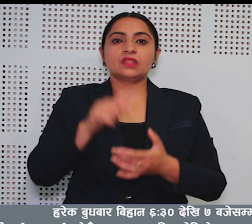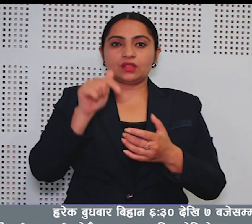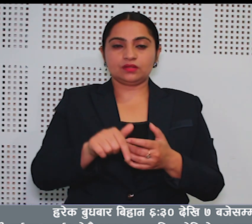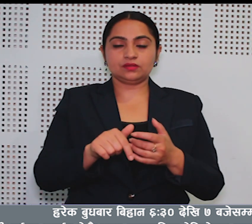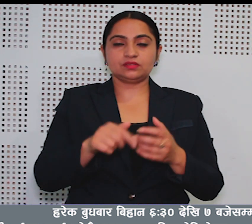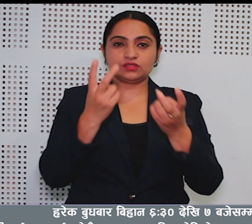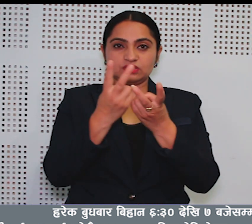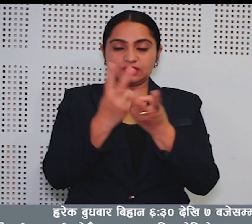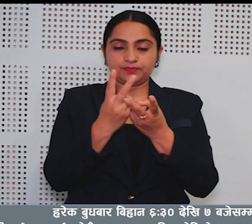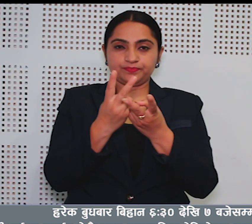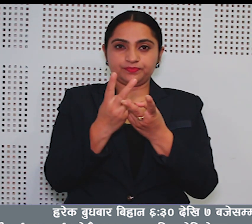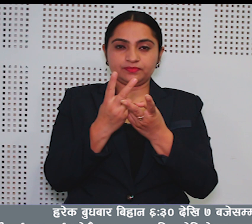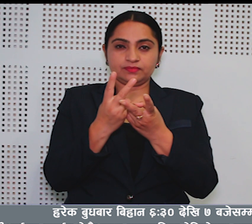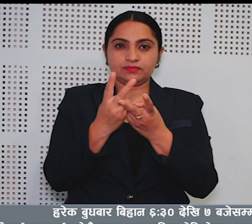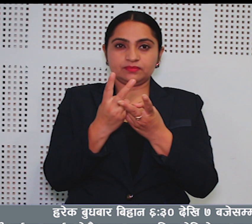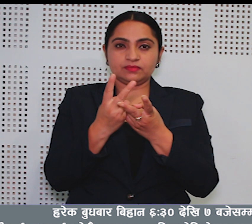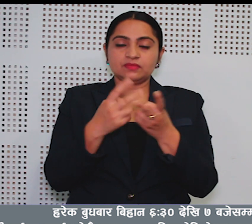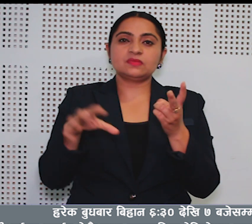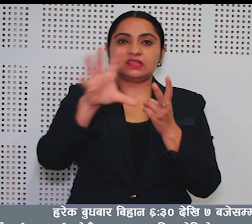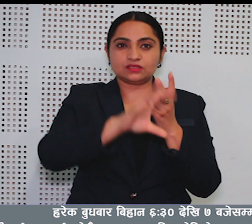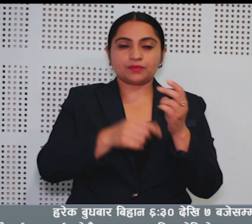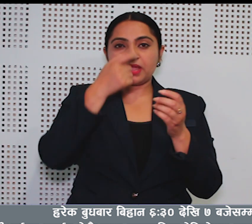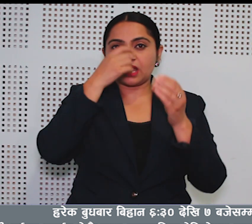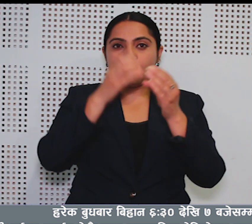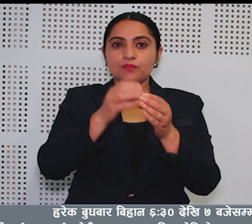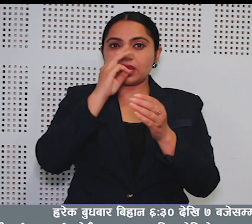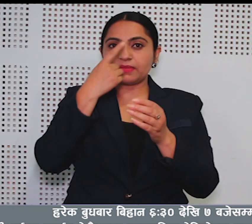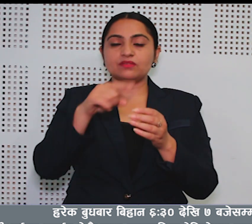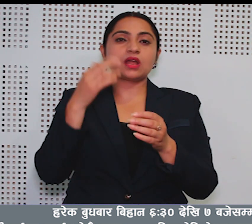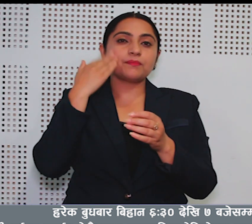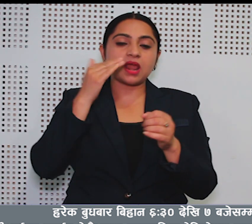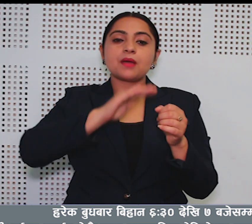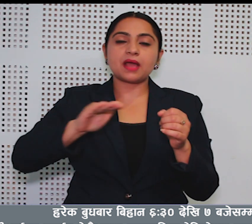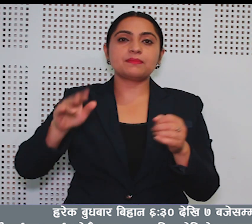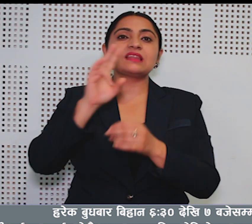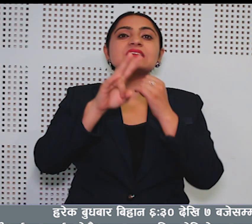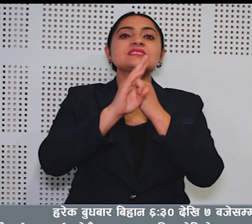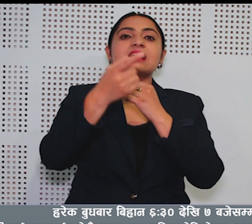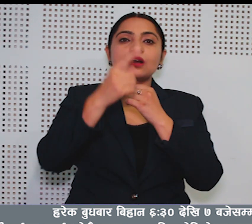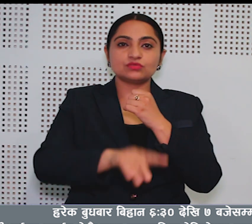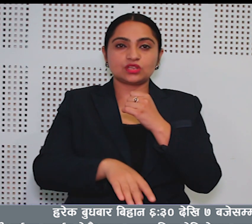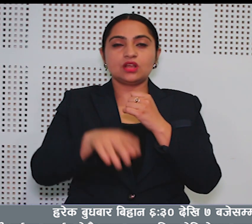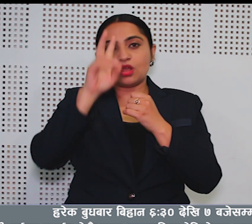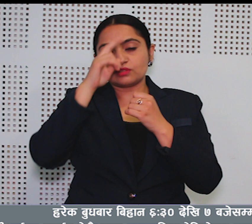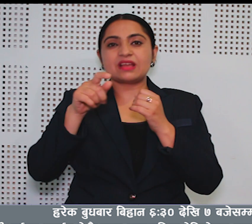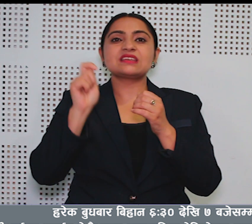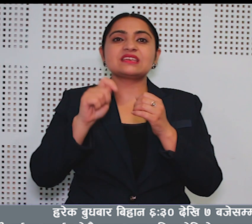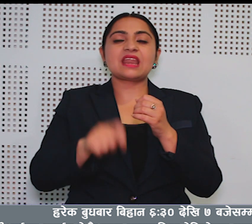जस्तै अब हरेक पालिकामा एउटा महिला बाल बालिका शाखा हुन्छ अथवा न्यायिक समिति भन्ने हुन्छ होइन। त्यहाँ पनि विभिन्न